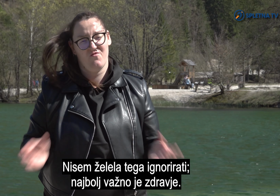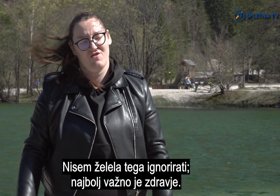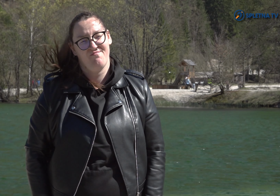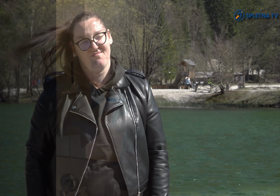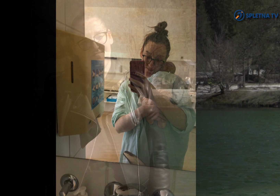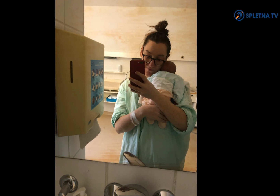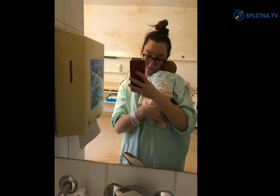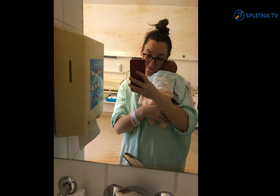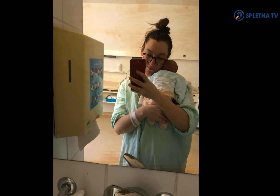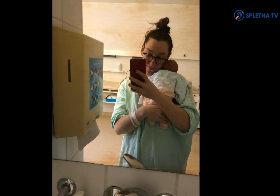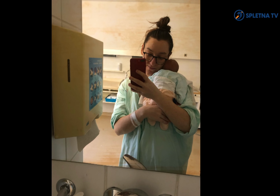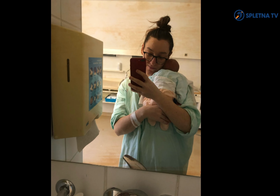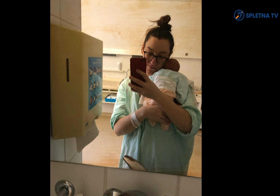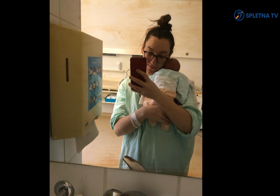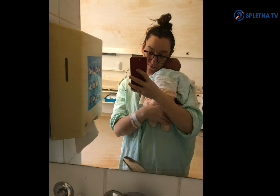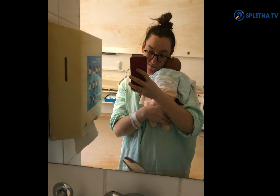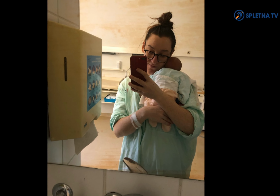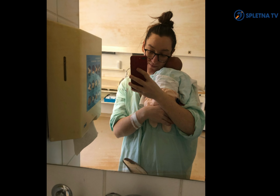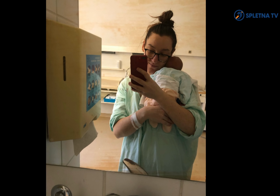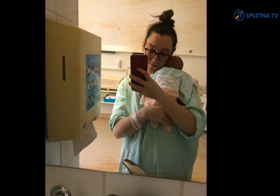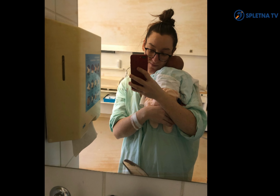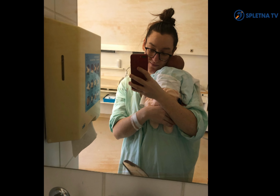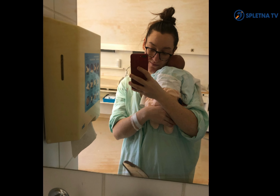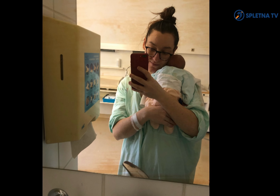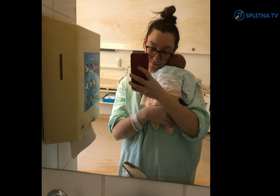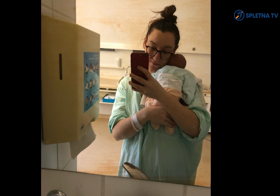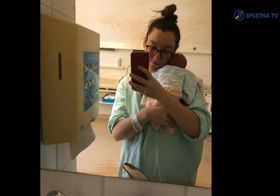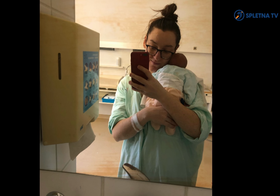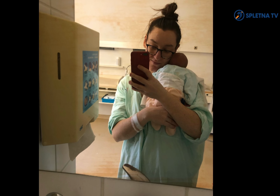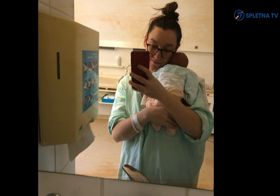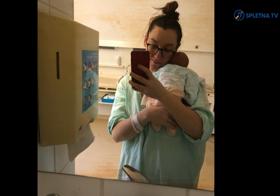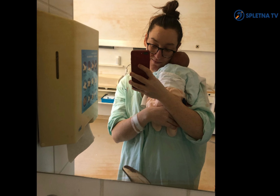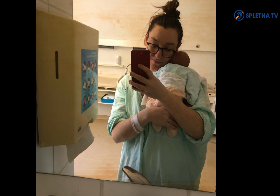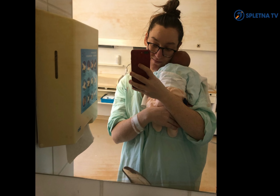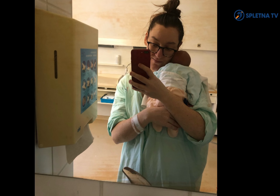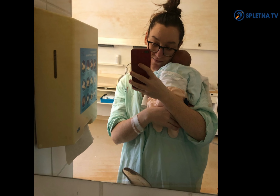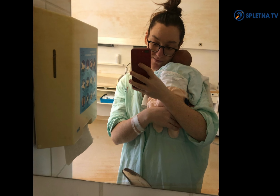tega ignorirati. Najbolj važno je zdravje.